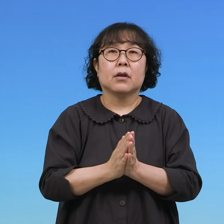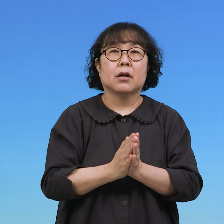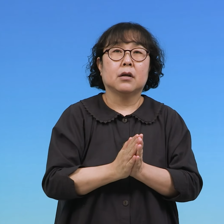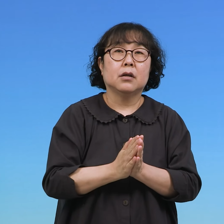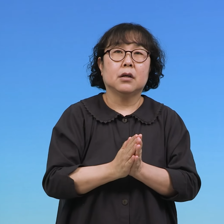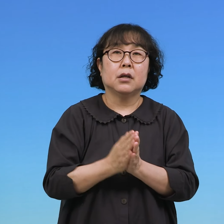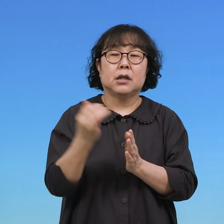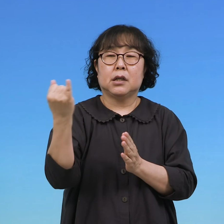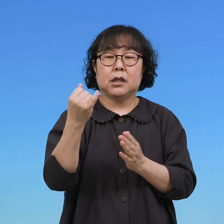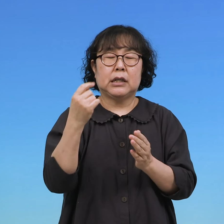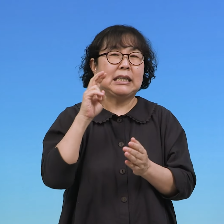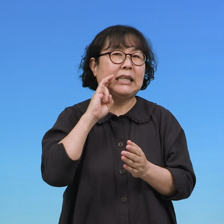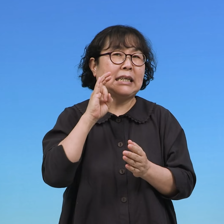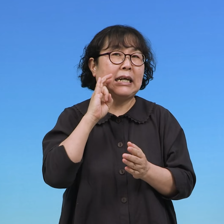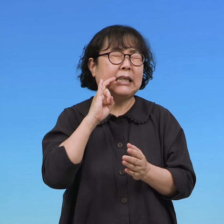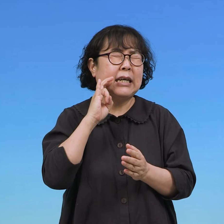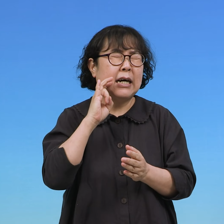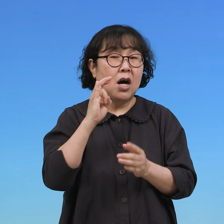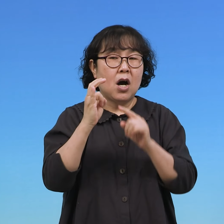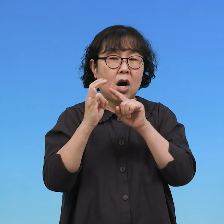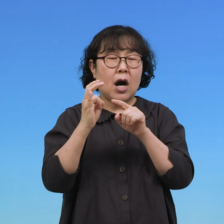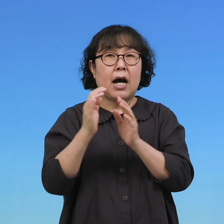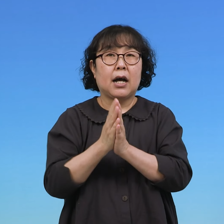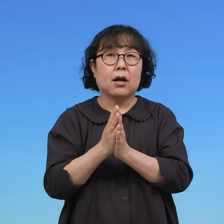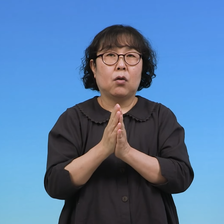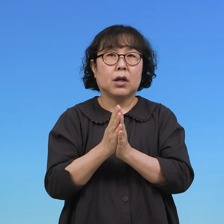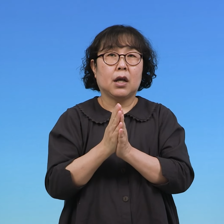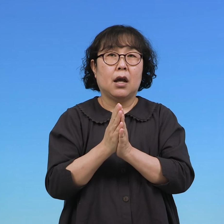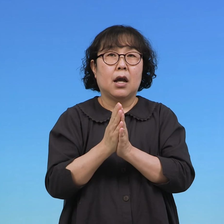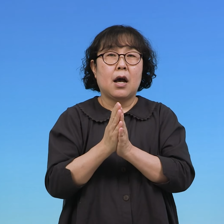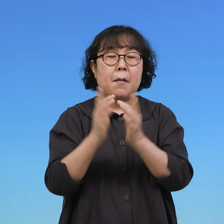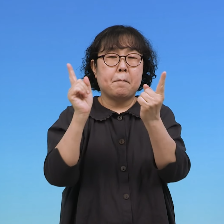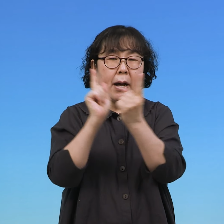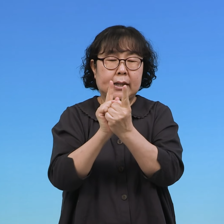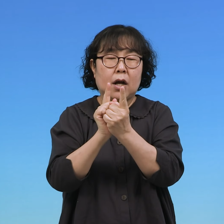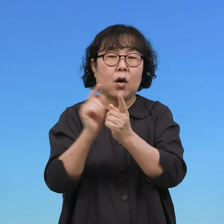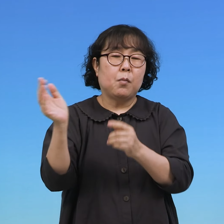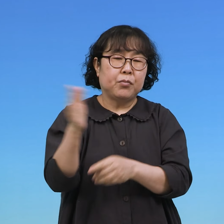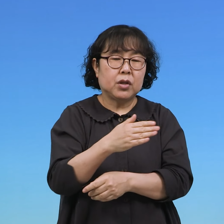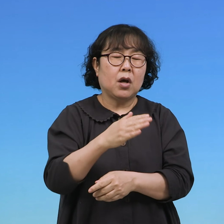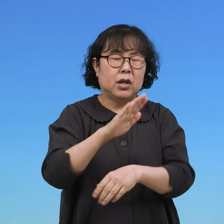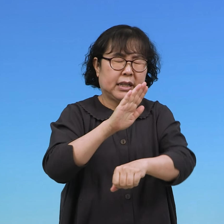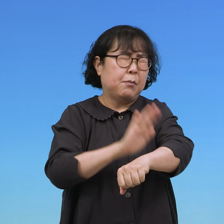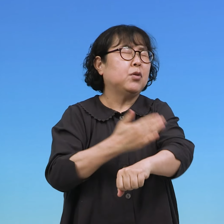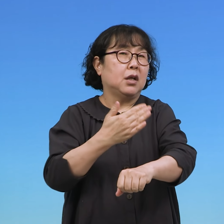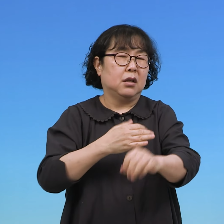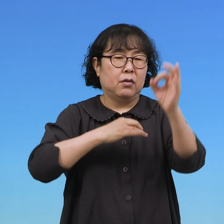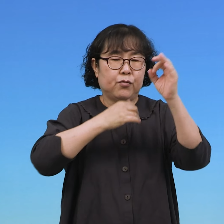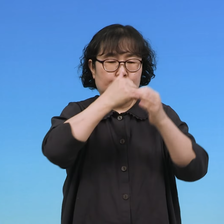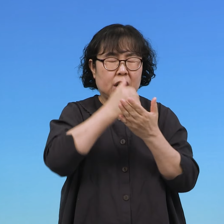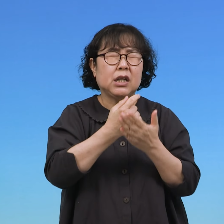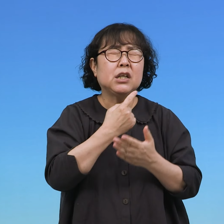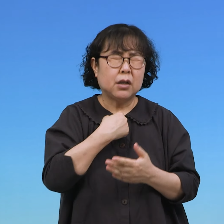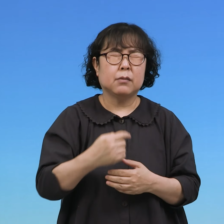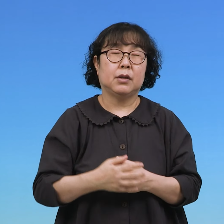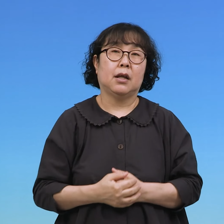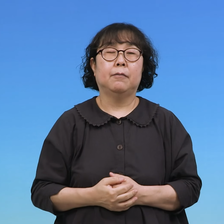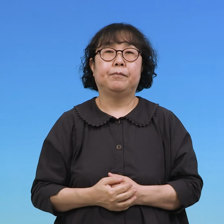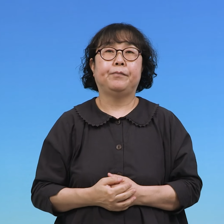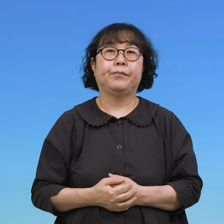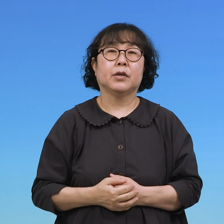문제고, 삼손이 벌써 잘못한 게 그런 여자한테 기웃거리는 이것부터 잘못된 거 아닙니까?